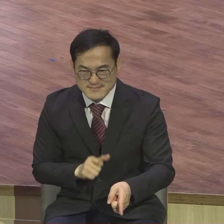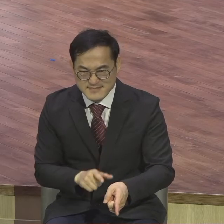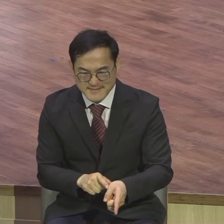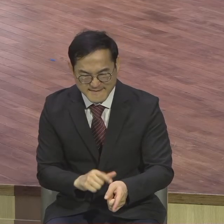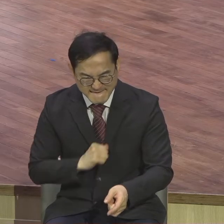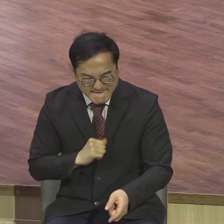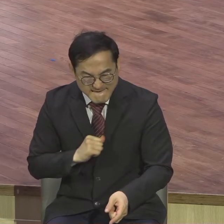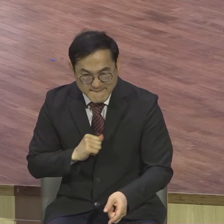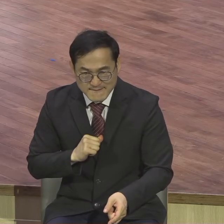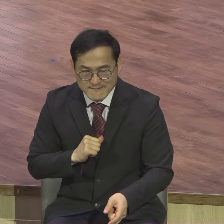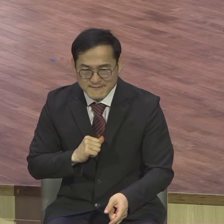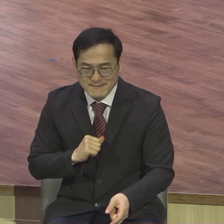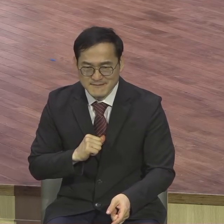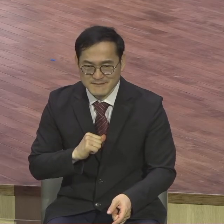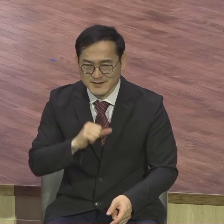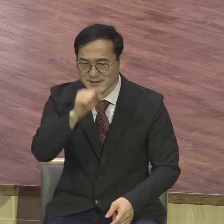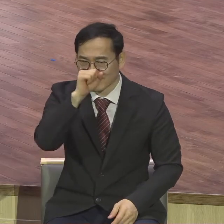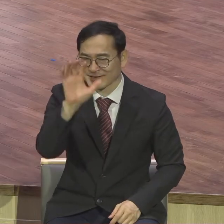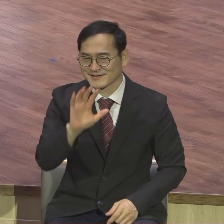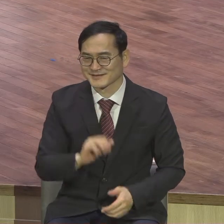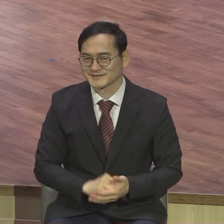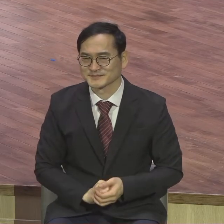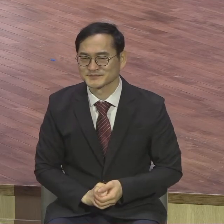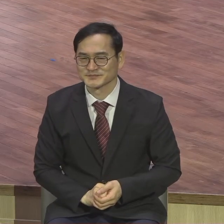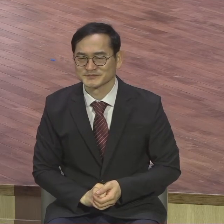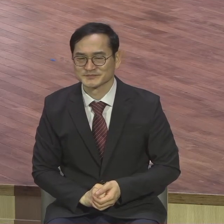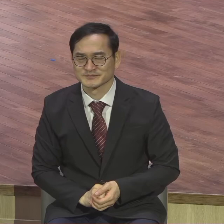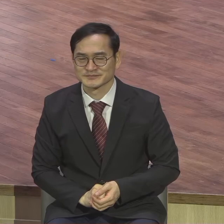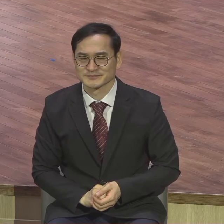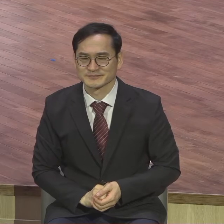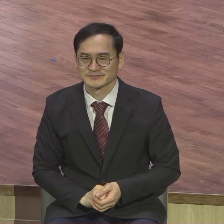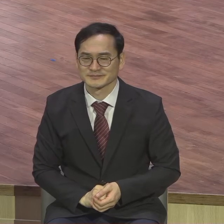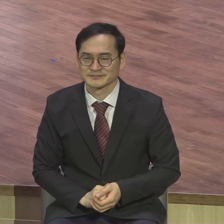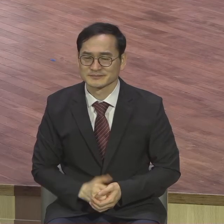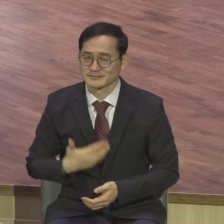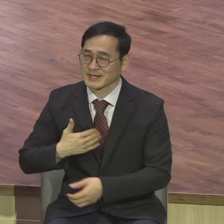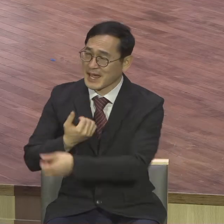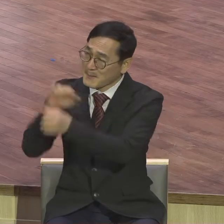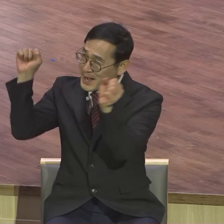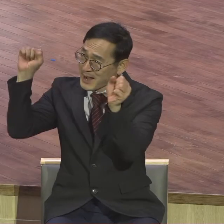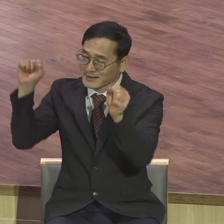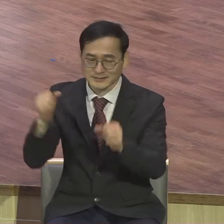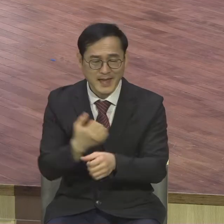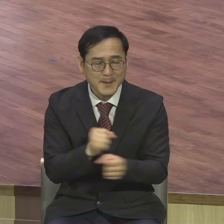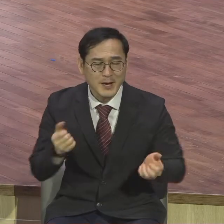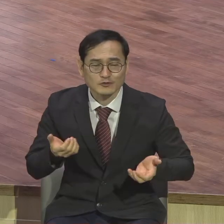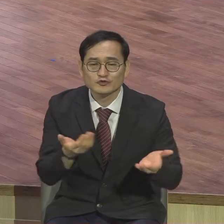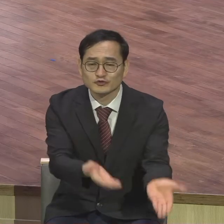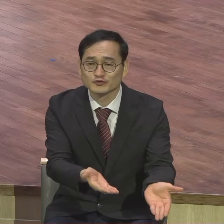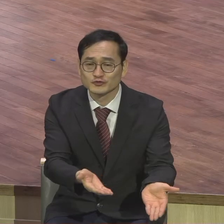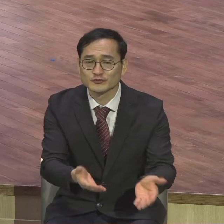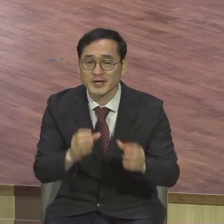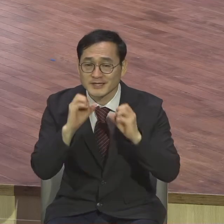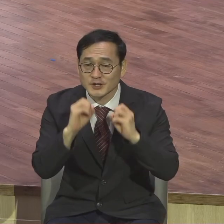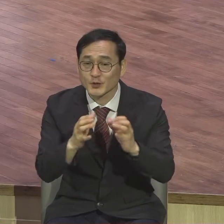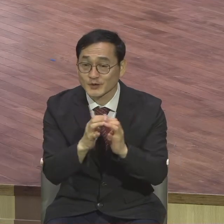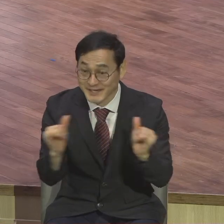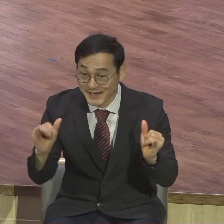오직 예수로 참 자유함을 누리면서 다른 영혼을 자유하게 하는 복음 전도자 다 되시기를 주님으로